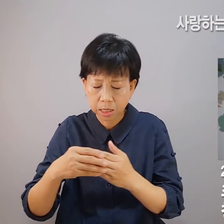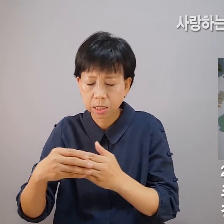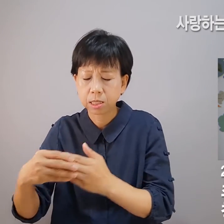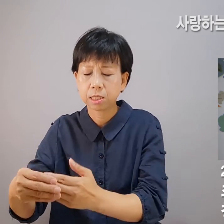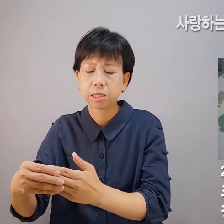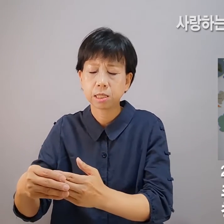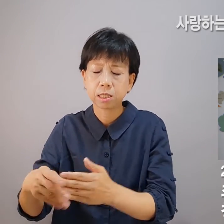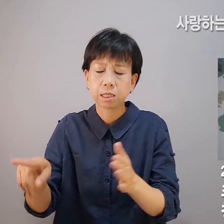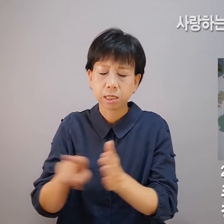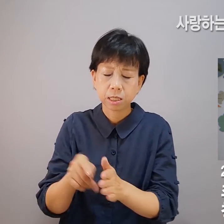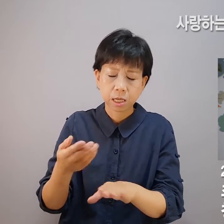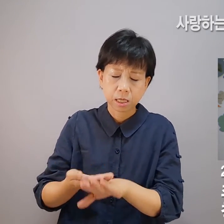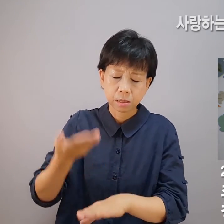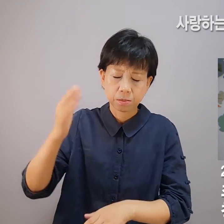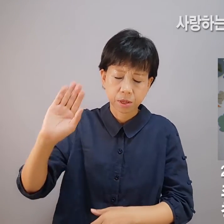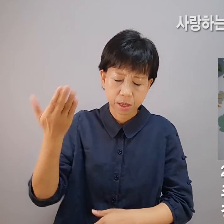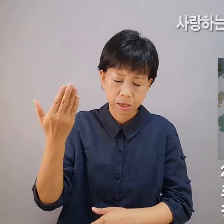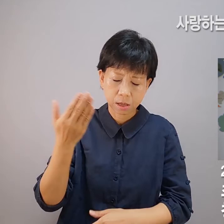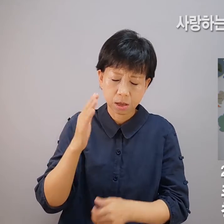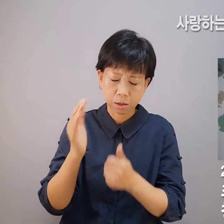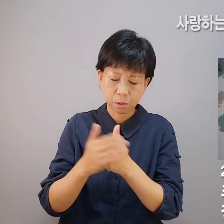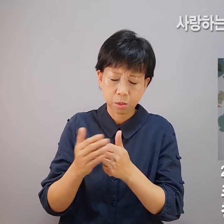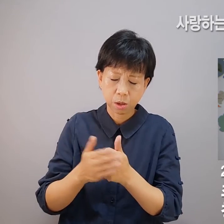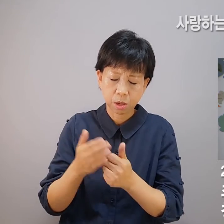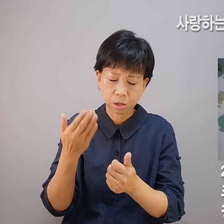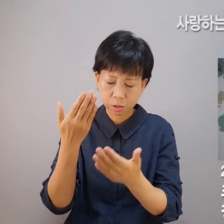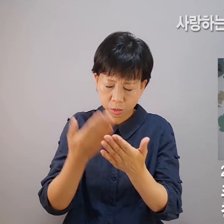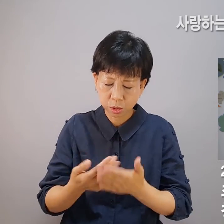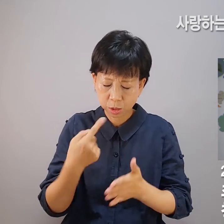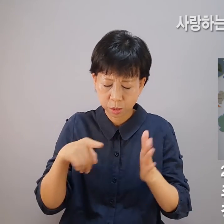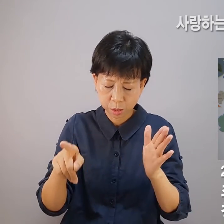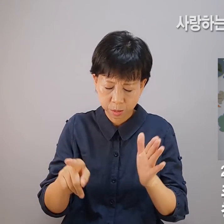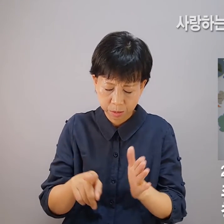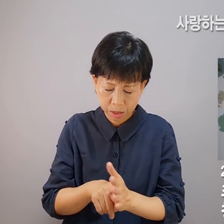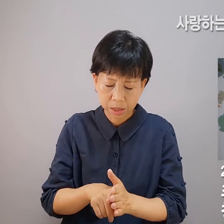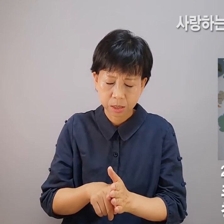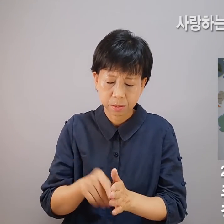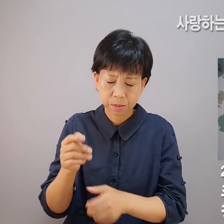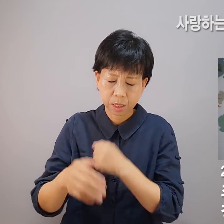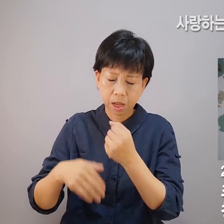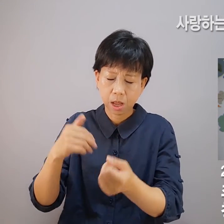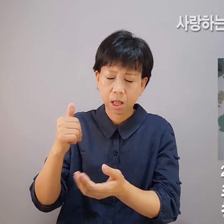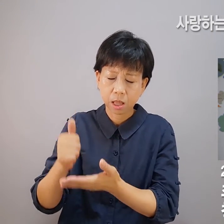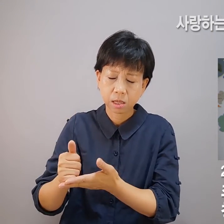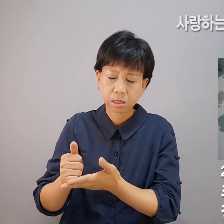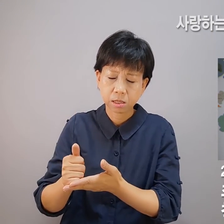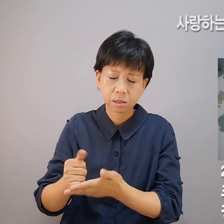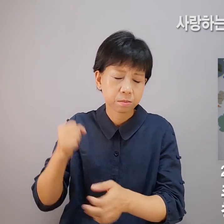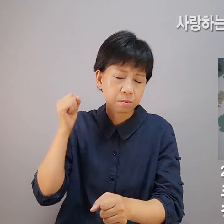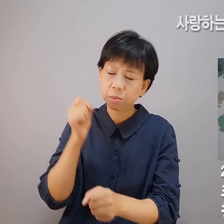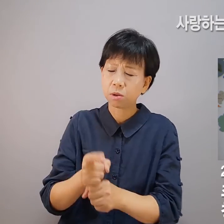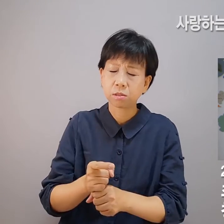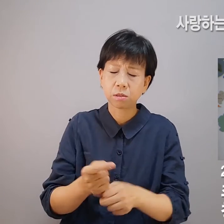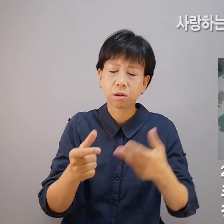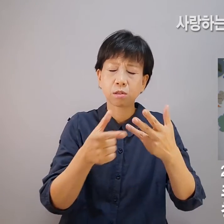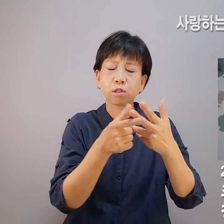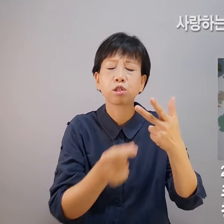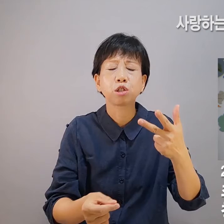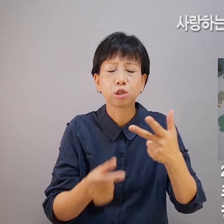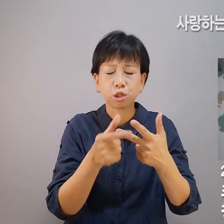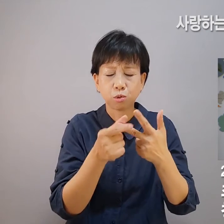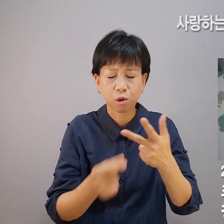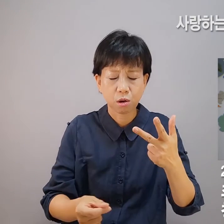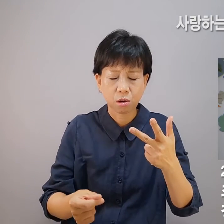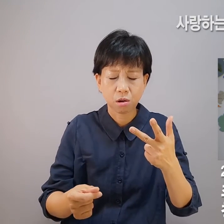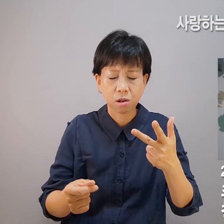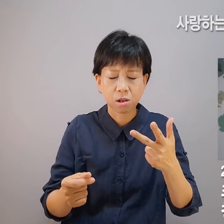이끌 수 있는 신앙의 선배들 될 수 있도록 도와주실 줄 믿습니다. 하나님, 어느새 7월이 다 지나가네요. 이제